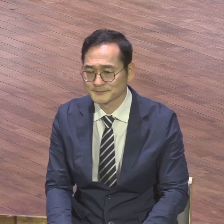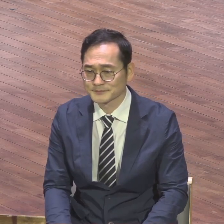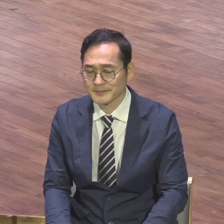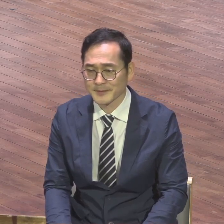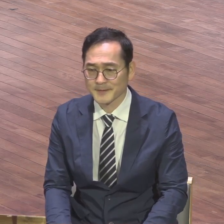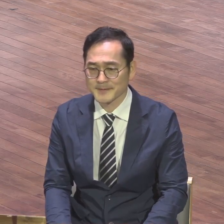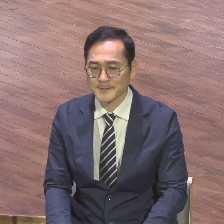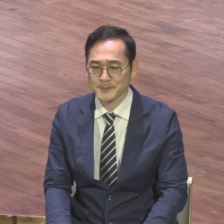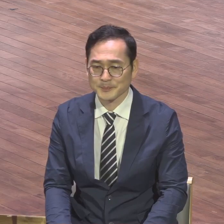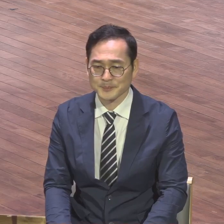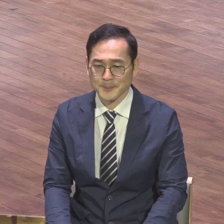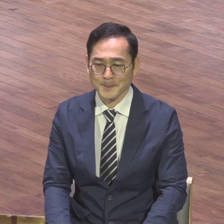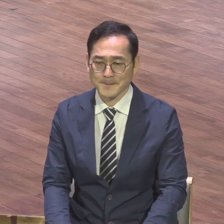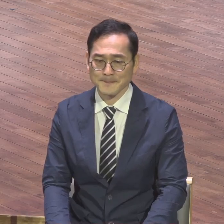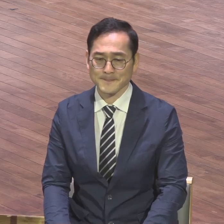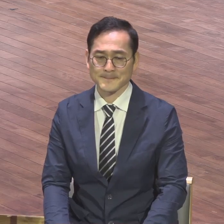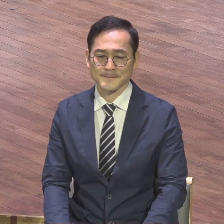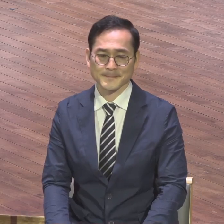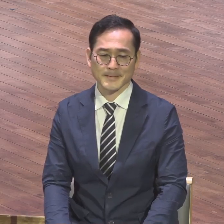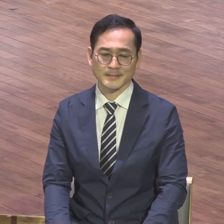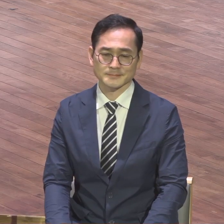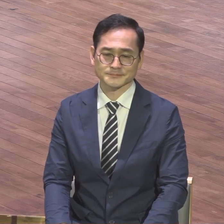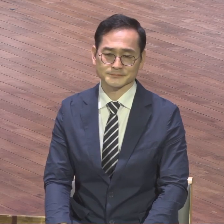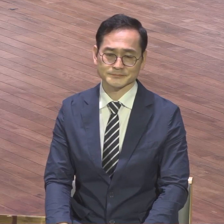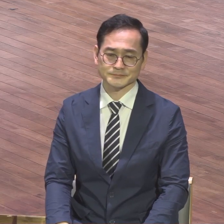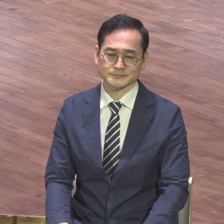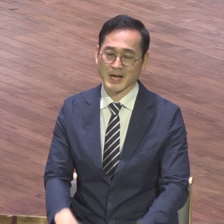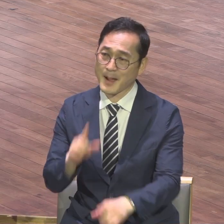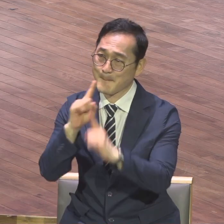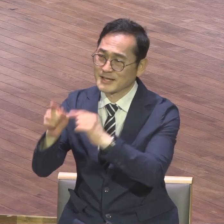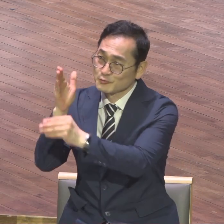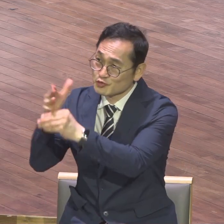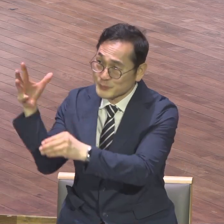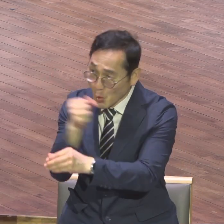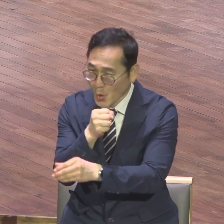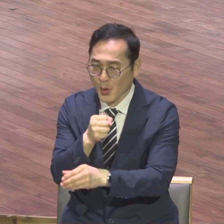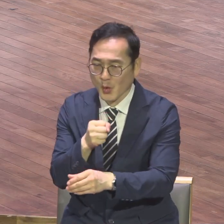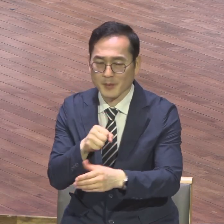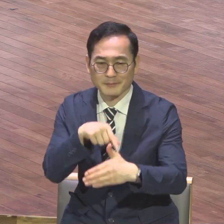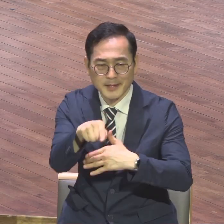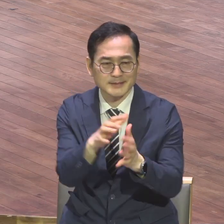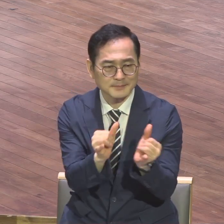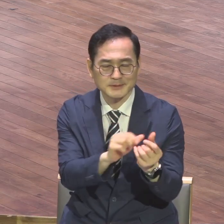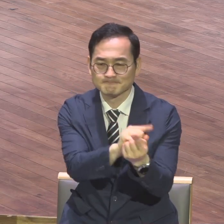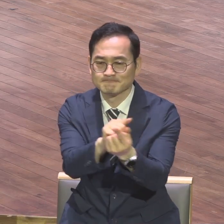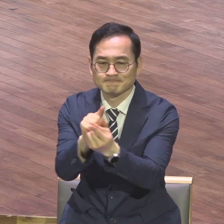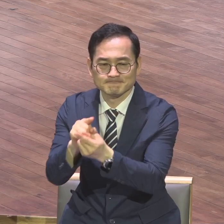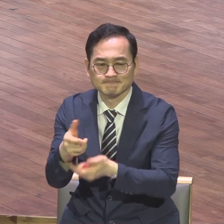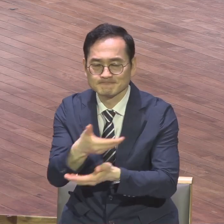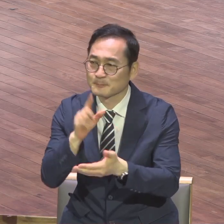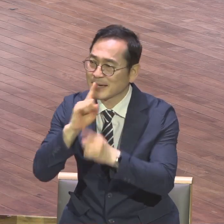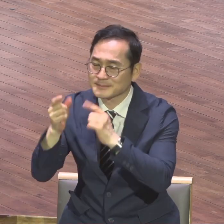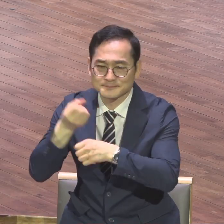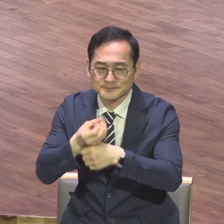입사되면서 나가면 이 교회는 붕이 따라오게 되어 있다. 본문 7절에 보면 이